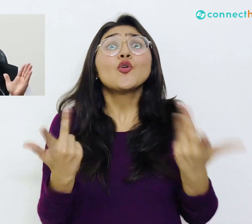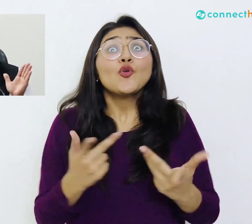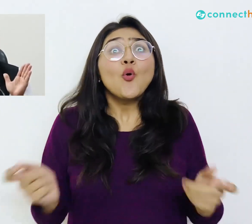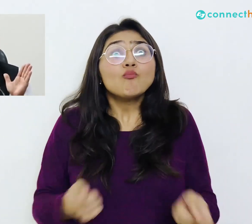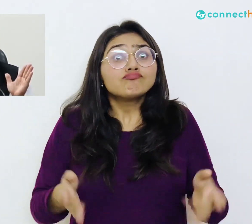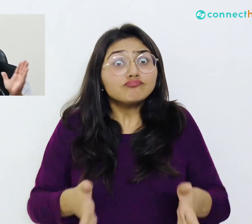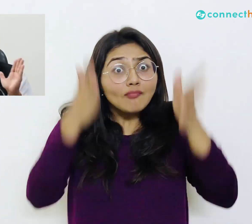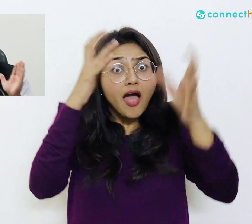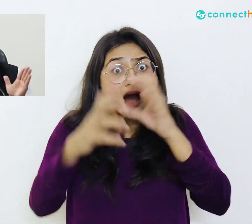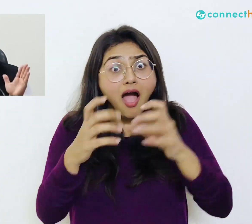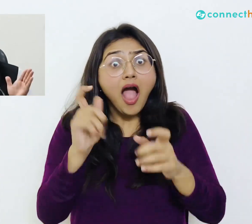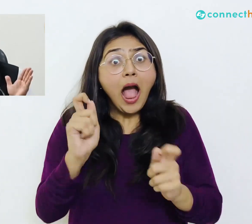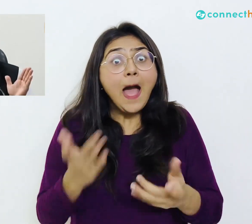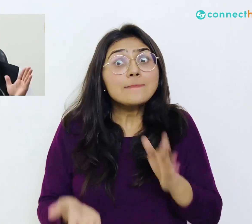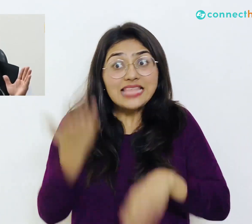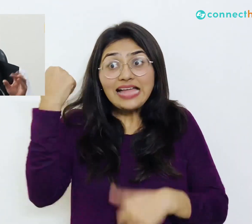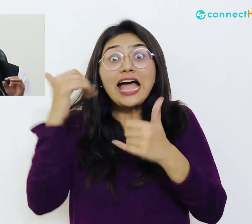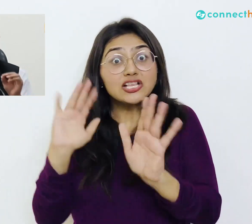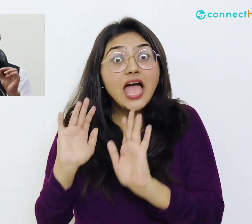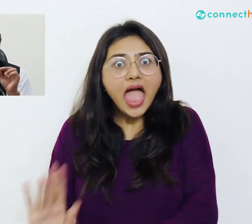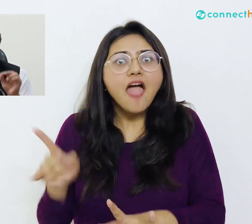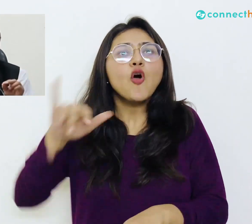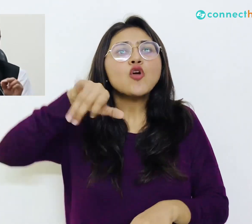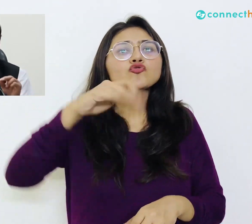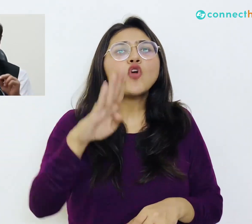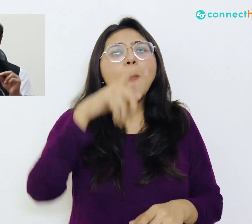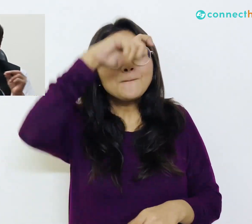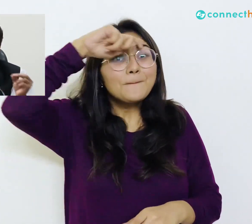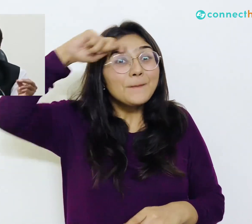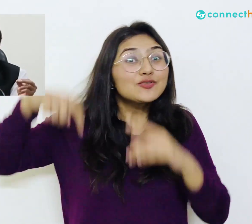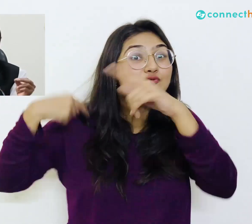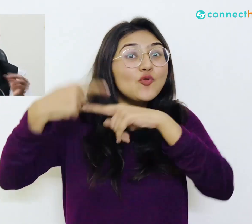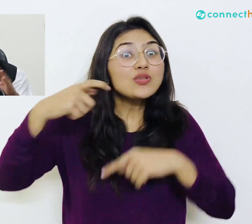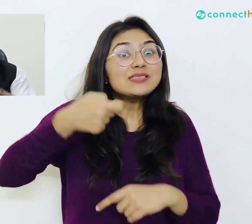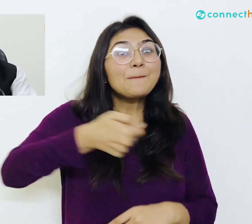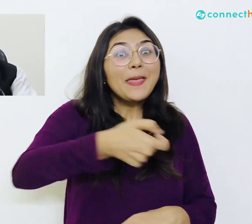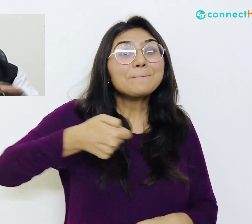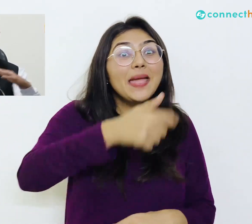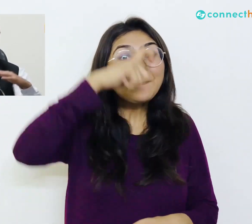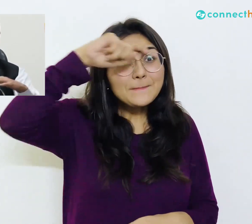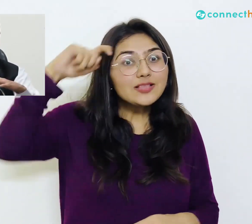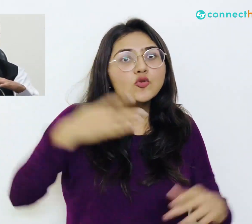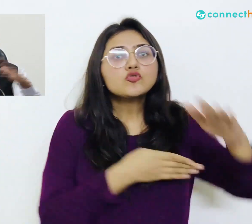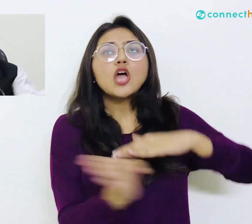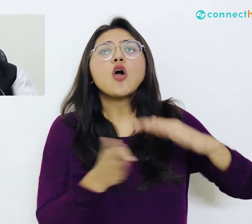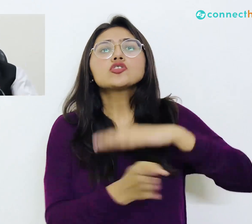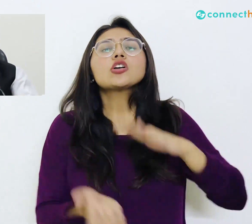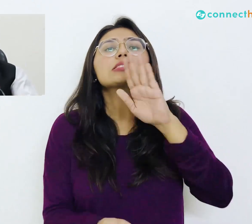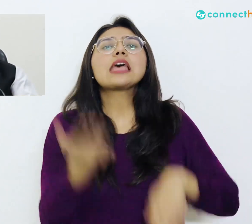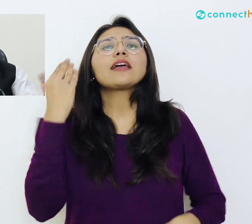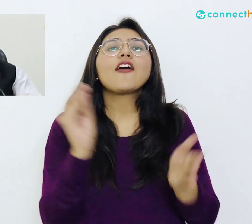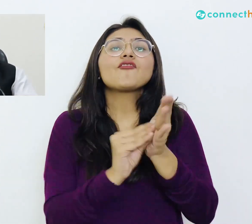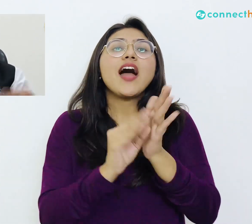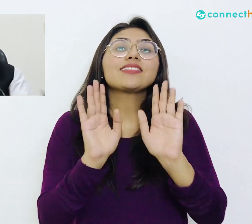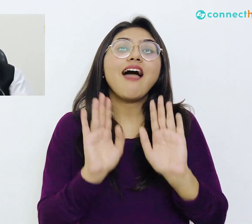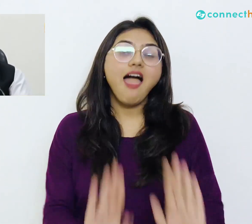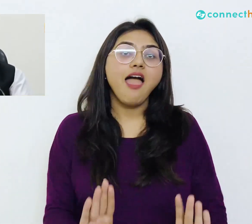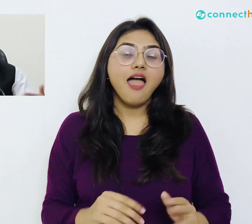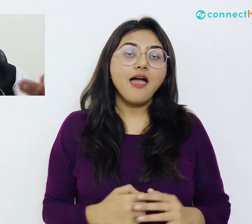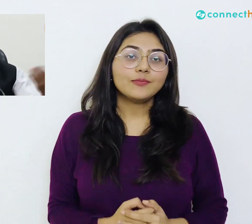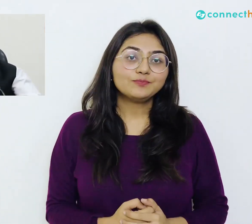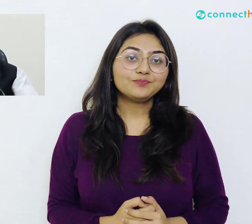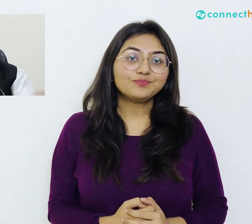کر رہا ہوں کہ یہ واقعی ادھر ان لوگوں تک جا رہا ہے. یہ سارا اس سب پیسے کا آڈٹ ہوگا، قوم